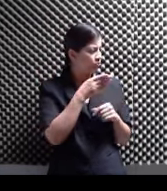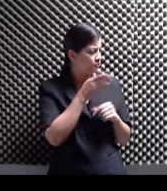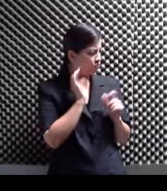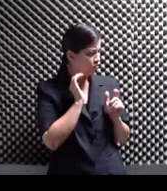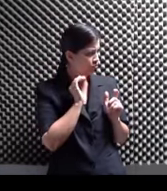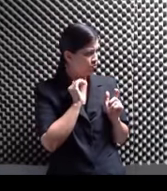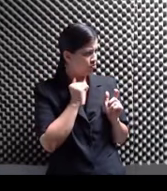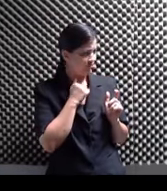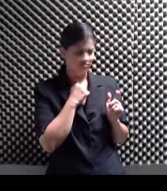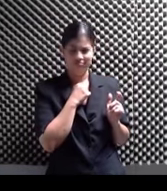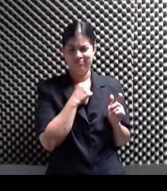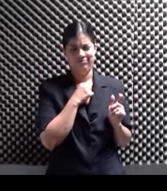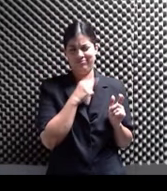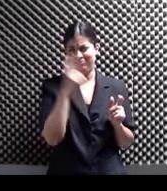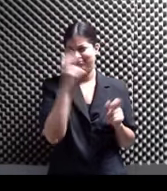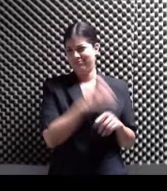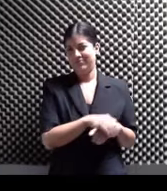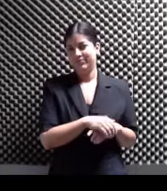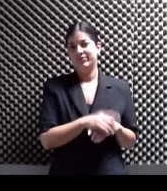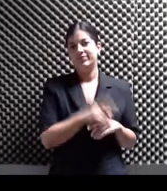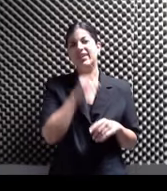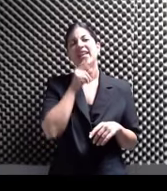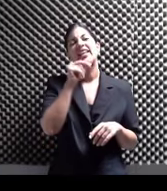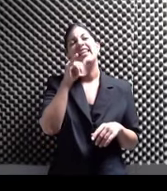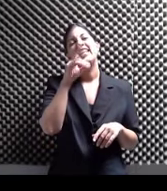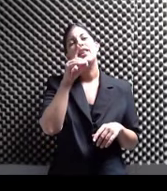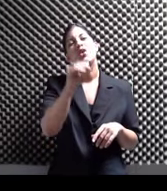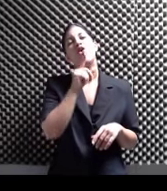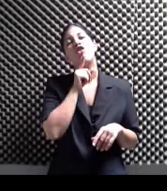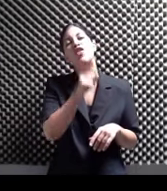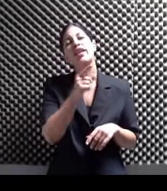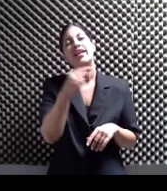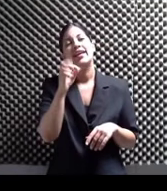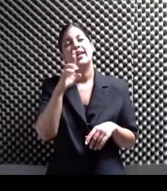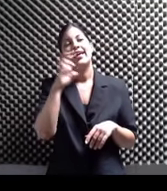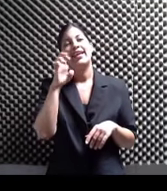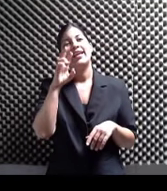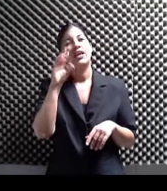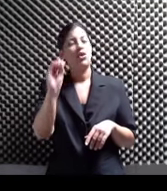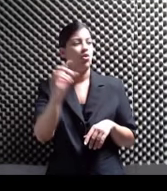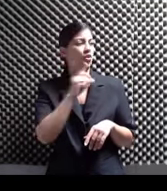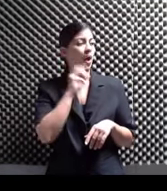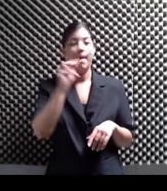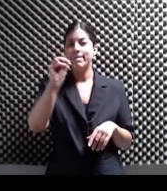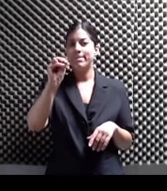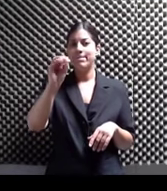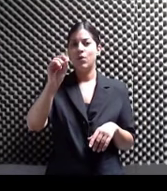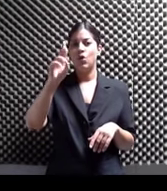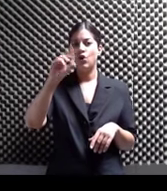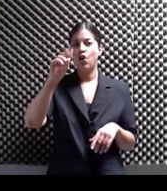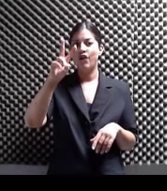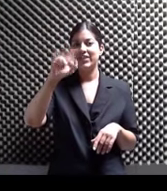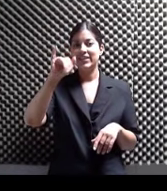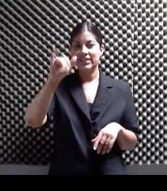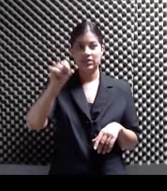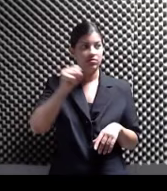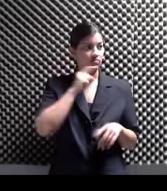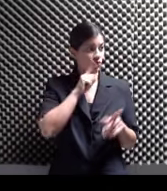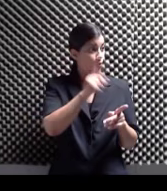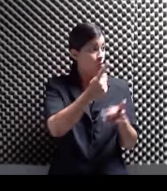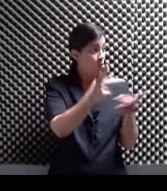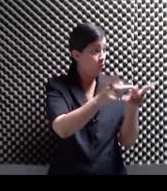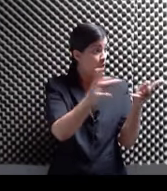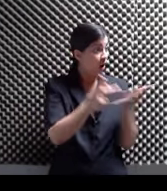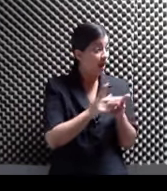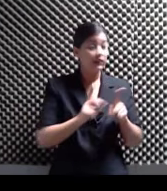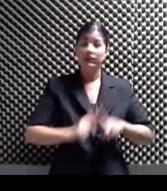hacer? Sí. Es que el nido del guerrero. Eso es Morovi. Pero sí, eso hay que verificar. Es un lugar, pero es algo